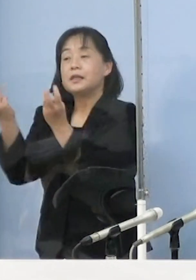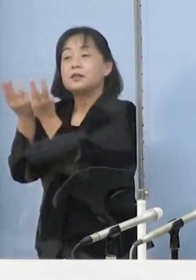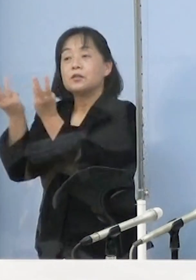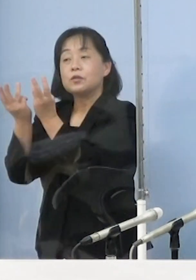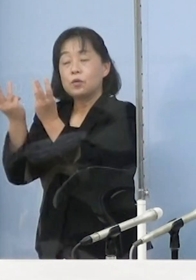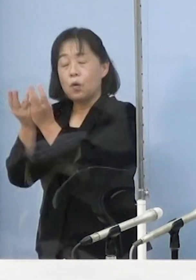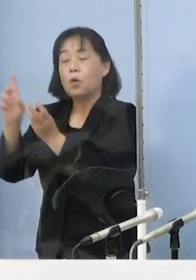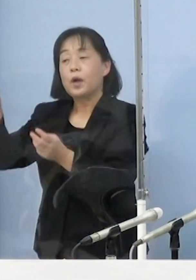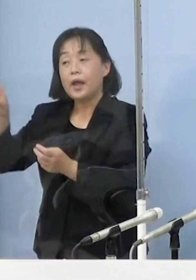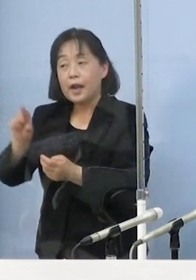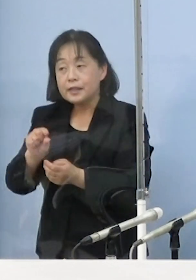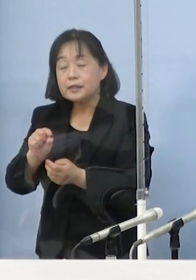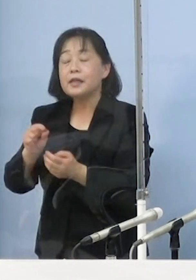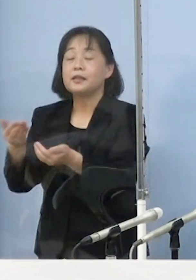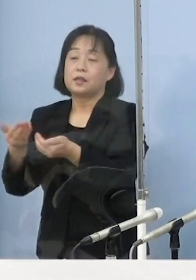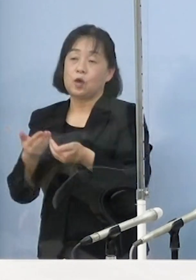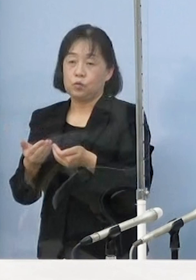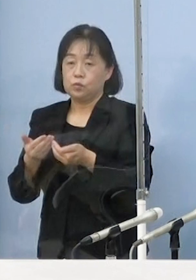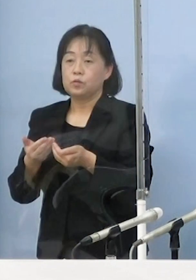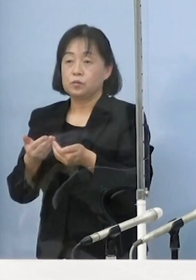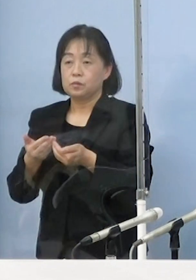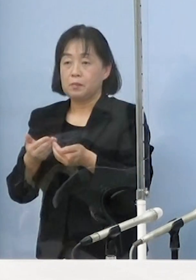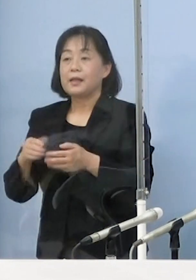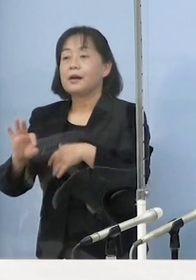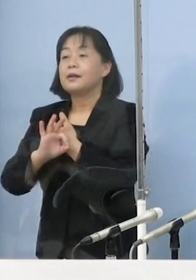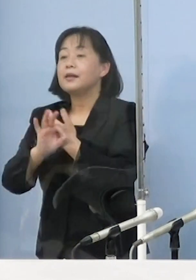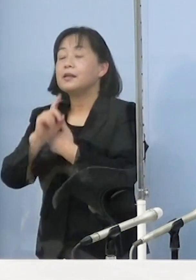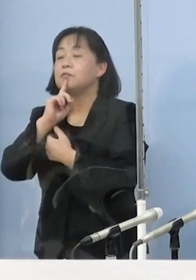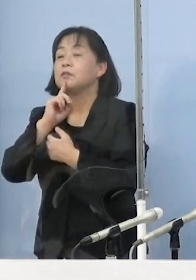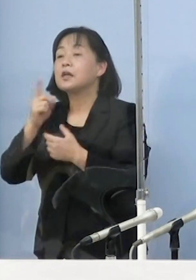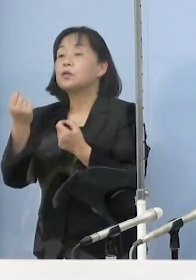ていただくとともに、今も事例で申し上げました